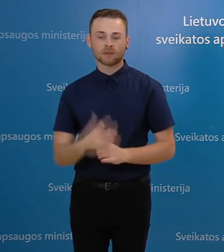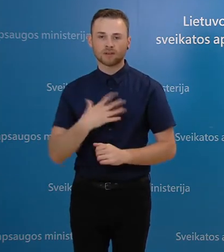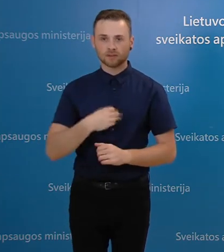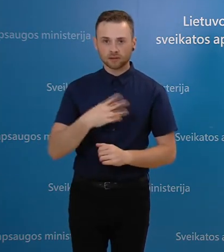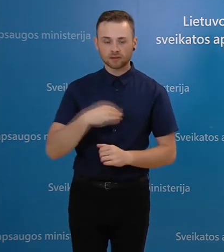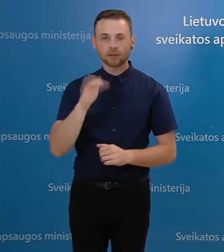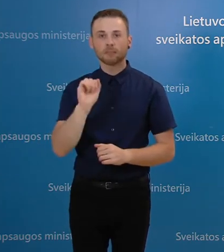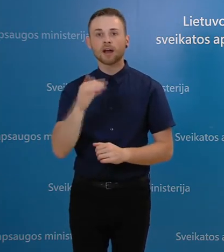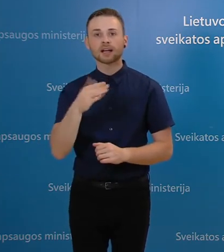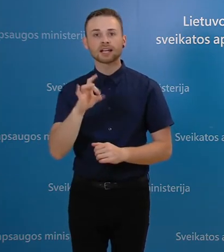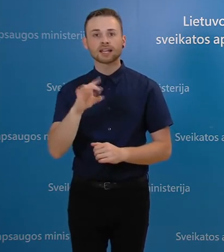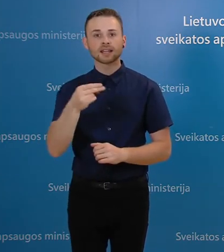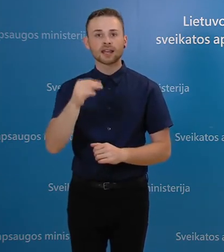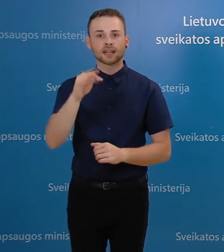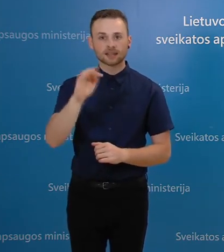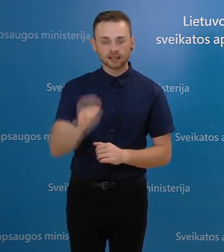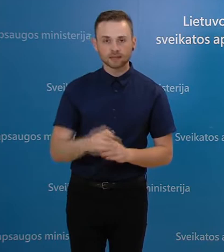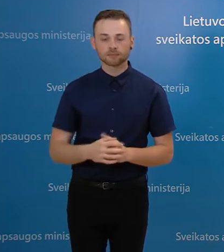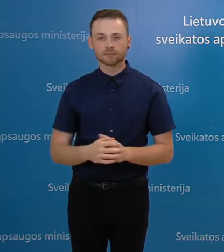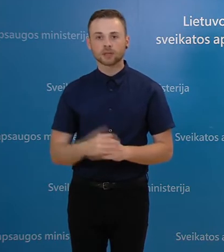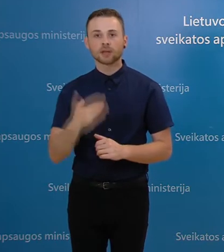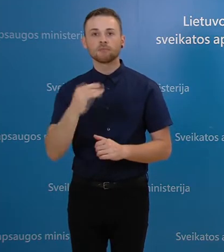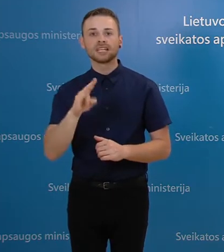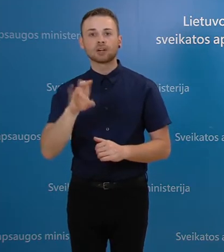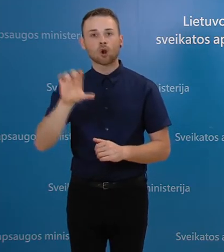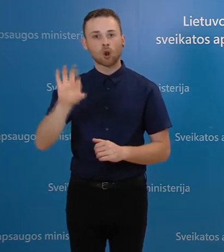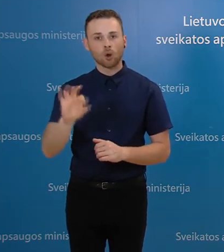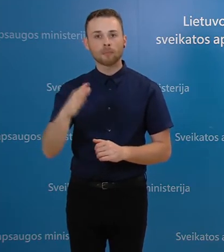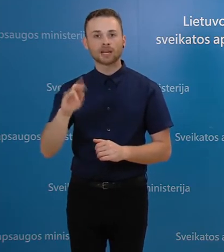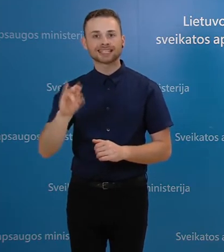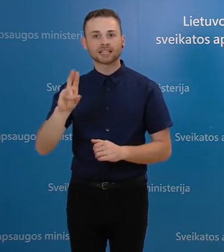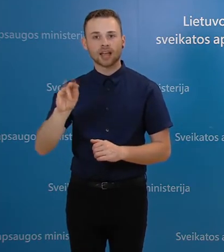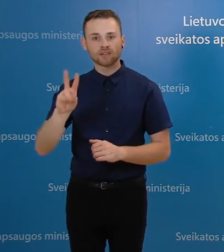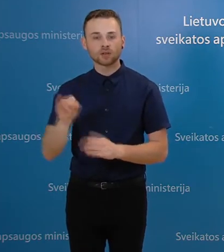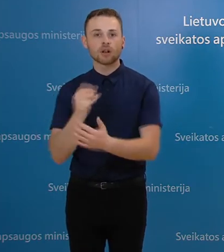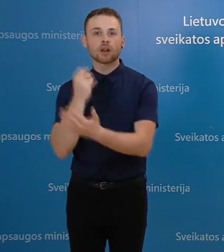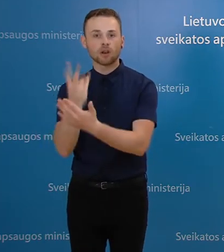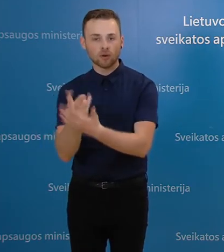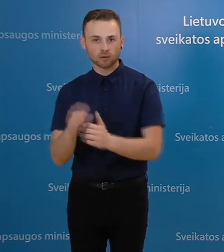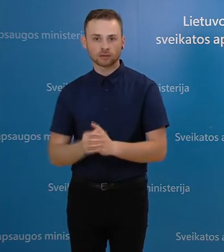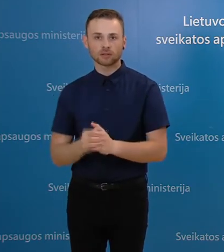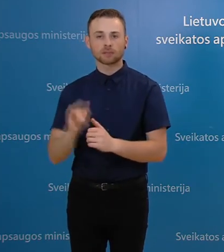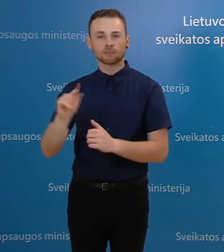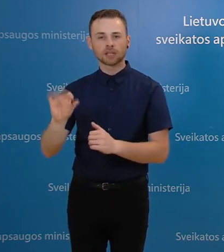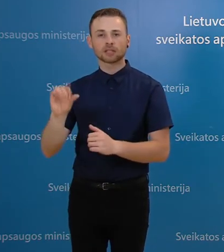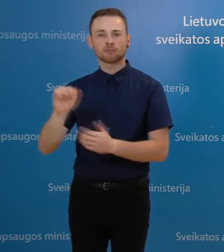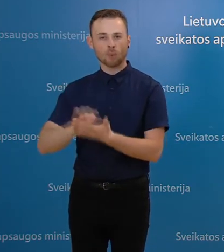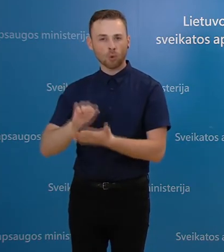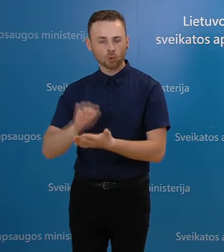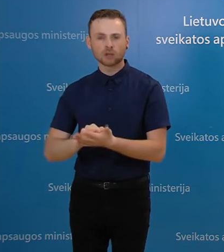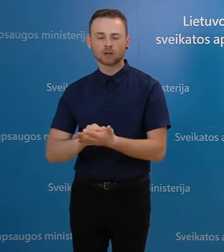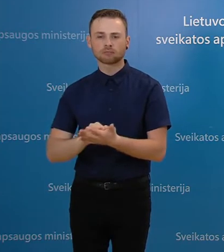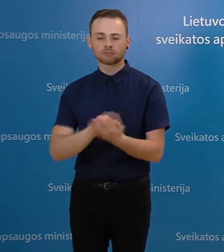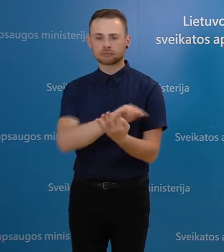Magneta Logistics, Vilniaus Mykolo Marcinkevičiaus ligoninė, VIP spauda ir kitose. Tai yra tikrai